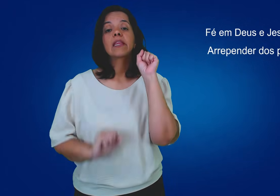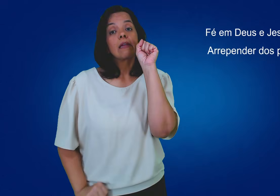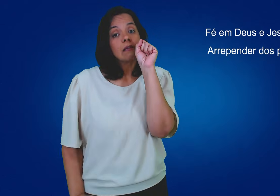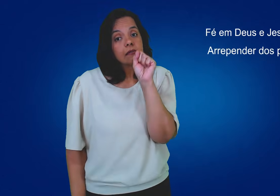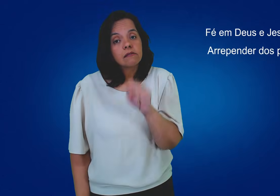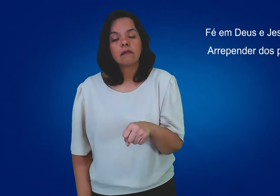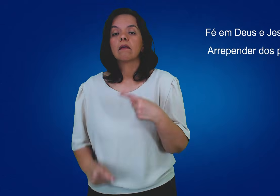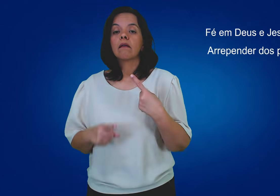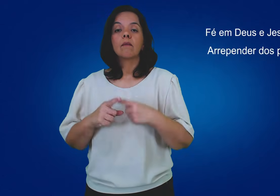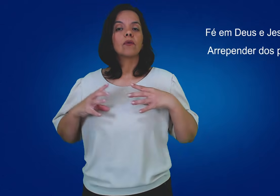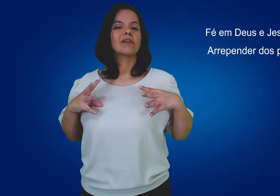Arrepender.